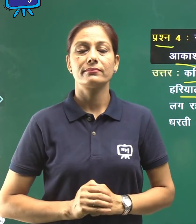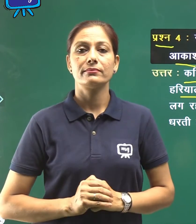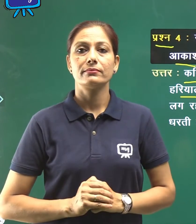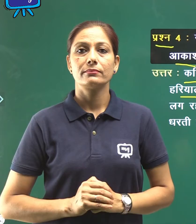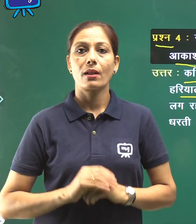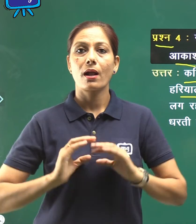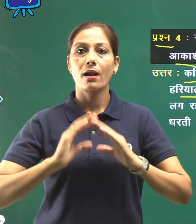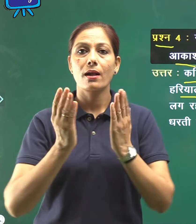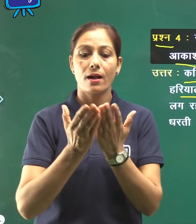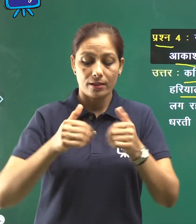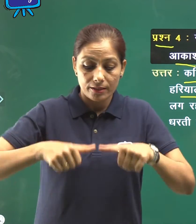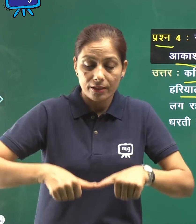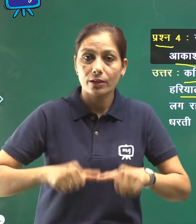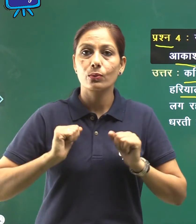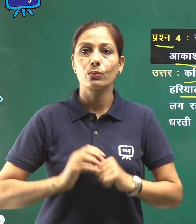धरती को